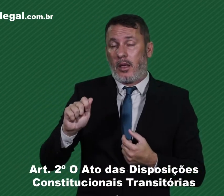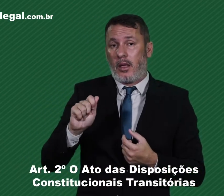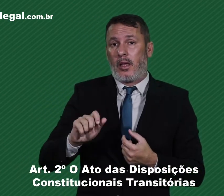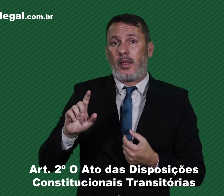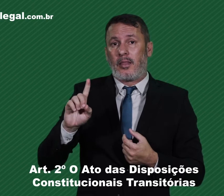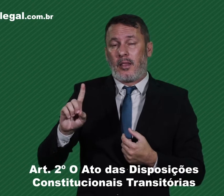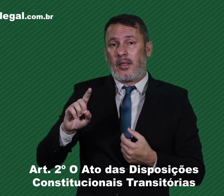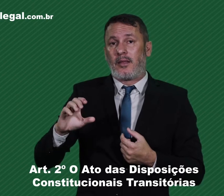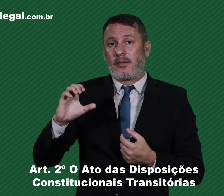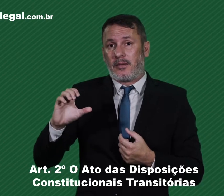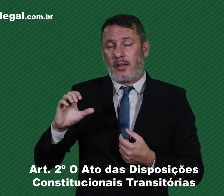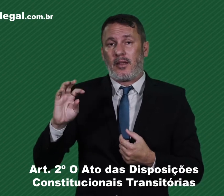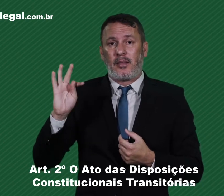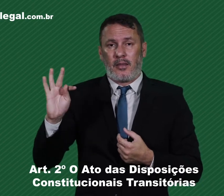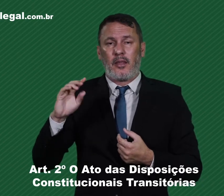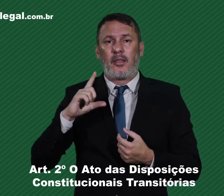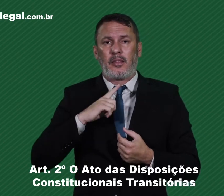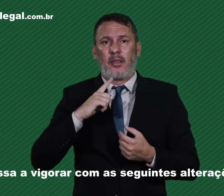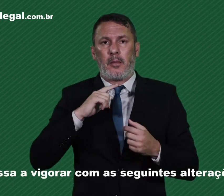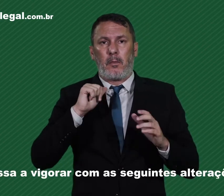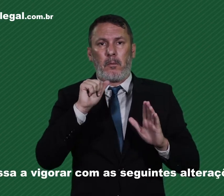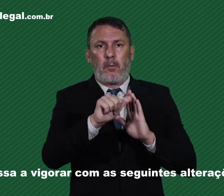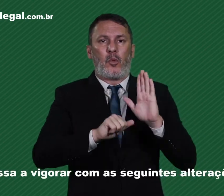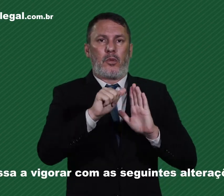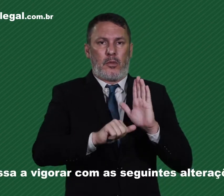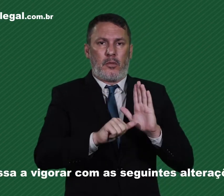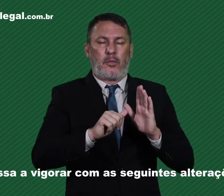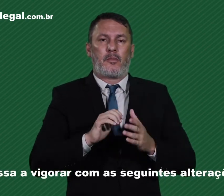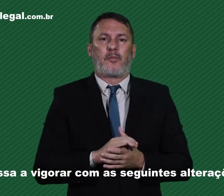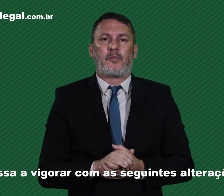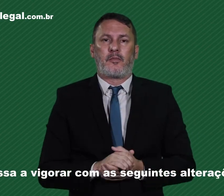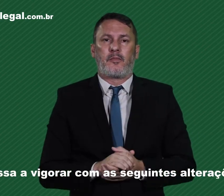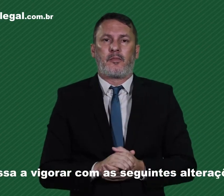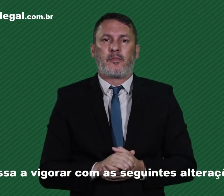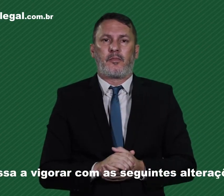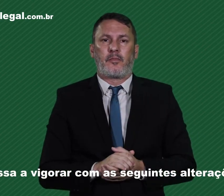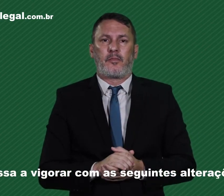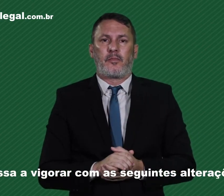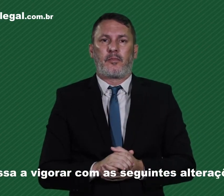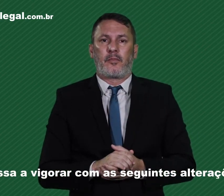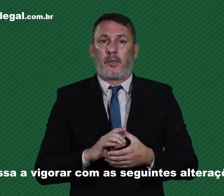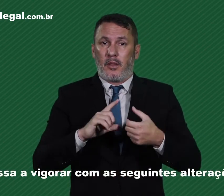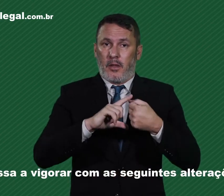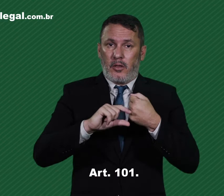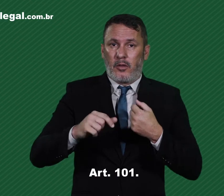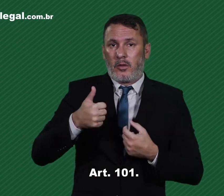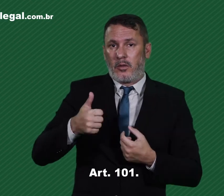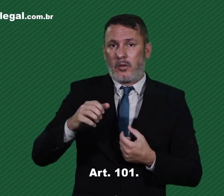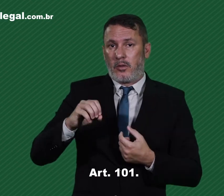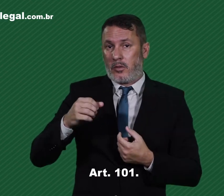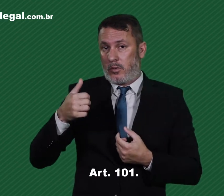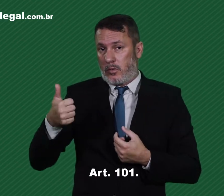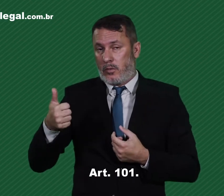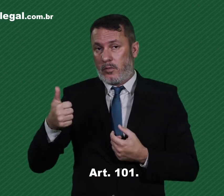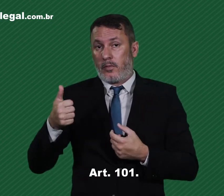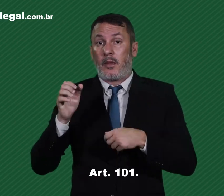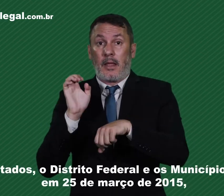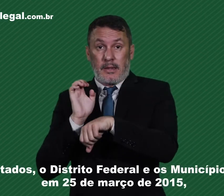constitucionais transitórias passa a vigorar com as seguintes alterações artigo 101